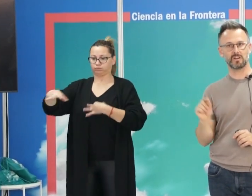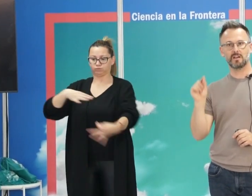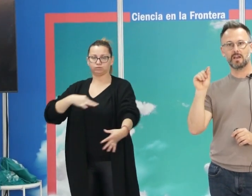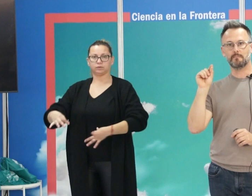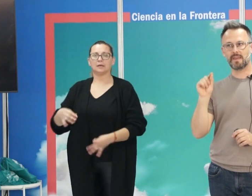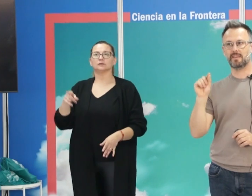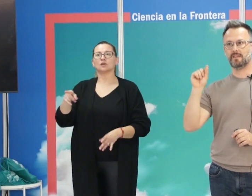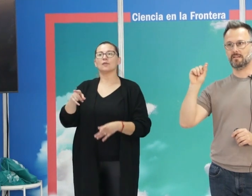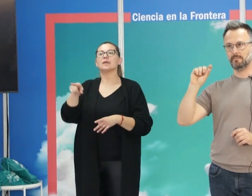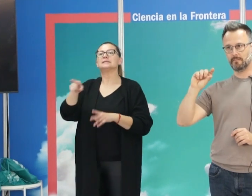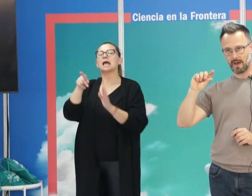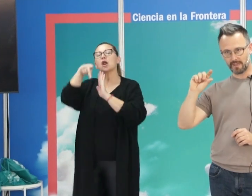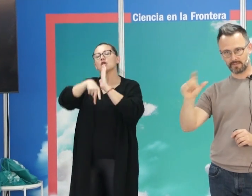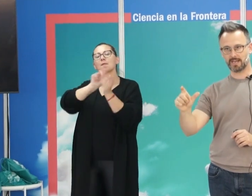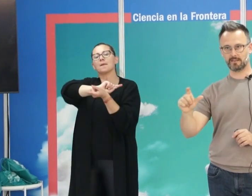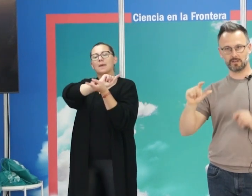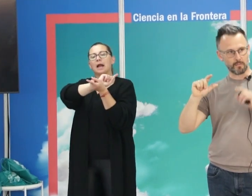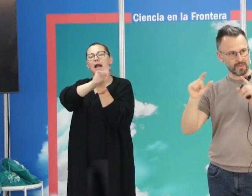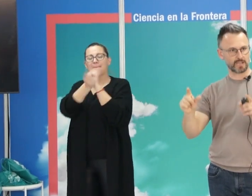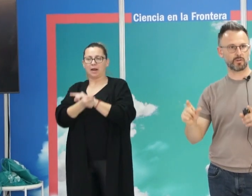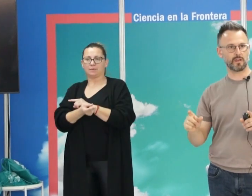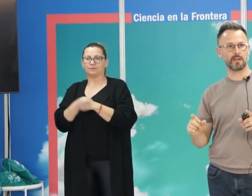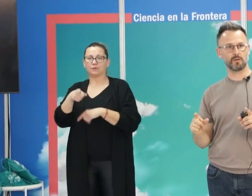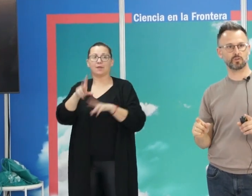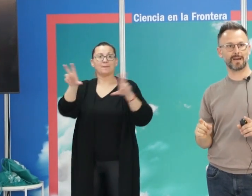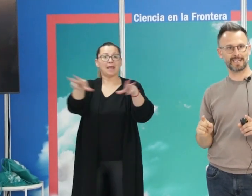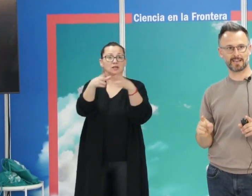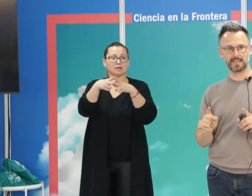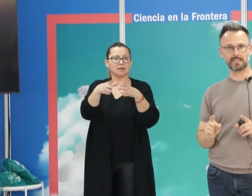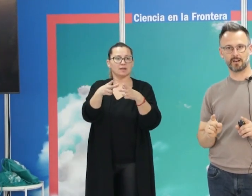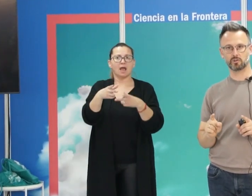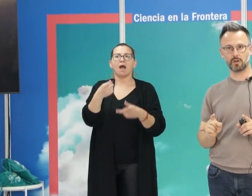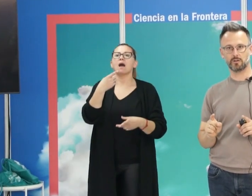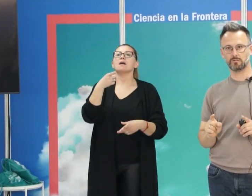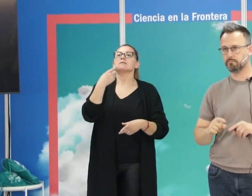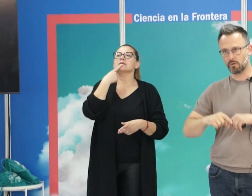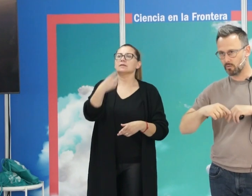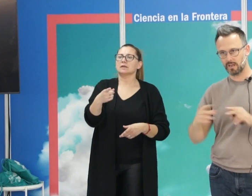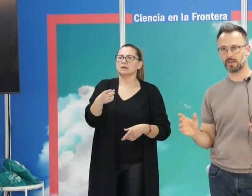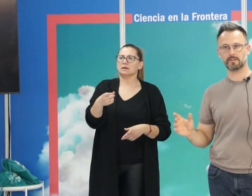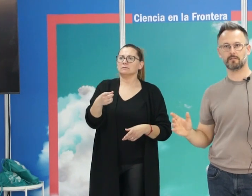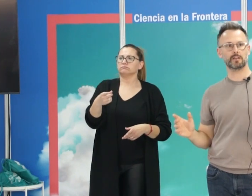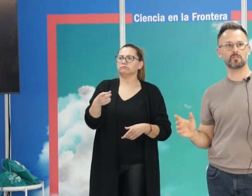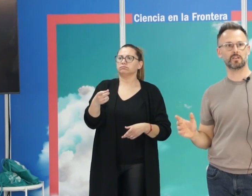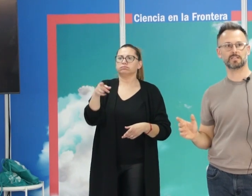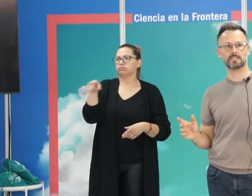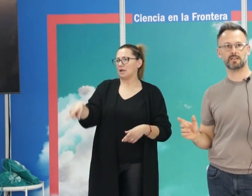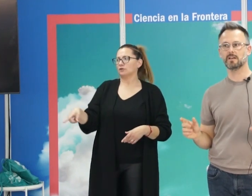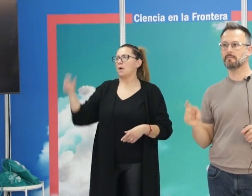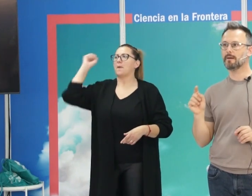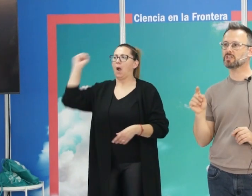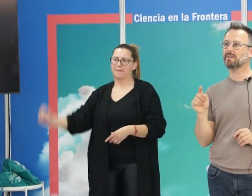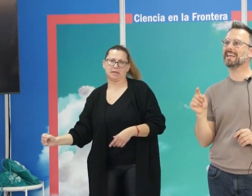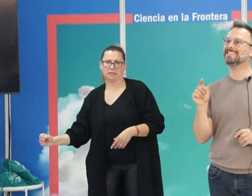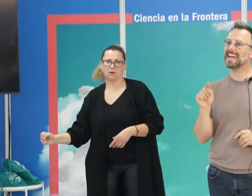dijeron, en vez de aceptar, convencer a la sociedad de que podemos matar al extraer los órganos, por muy irreversiblemente inconscientes que